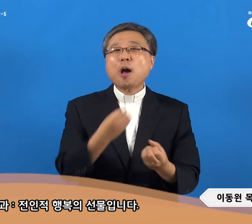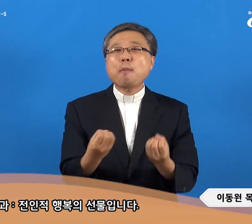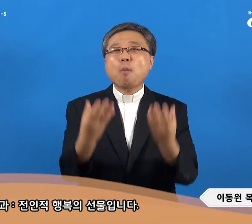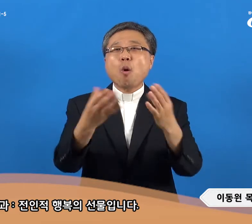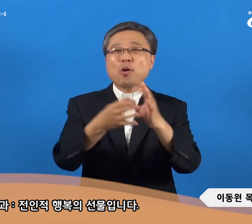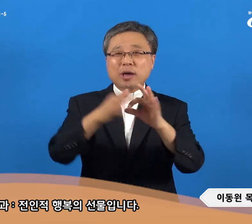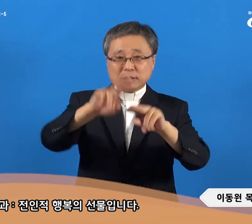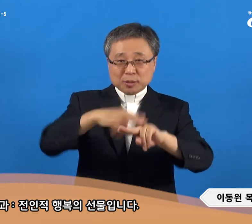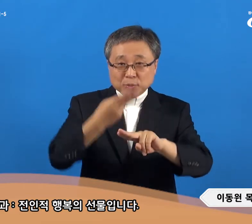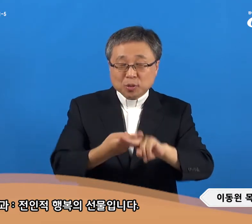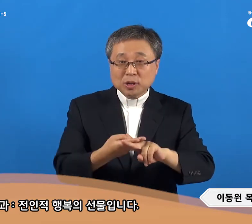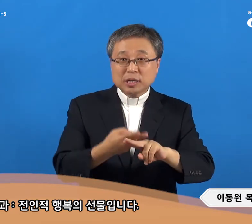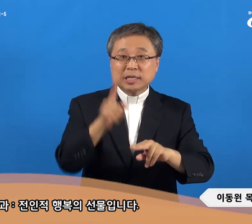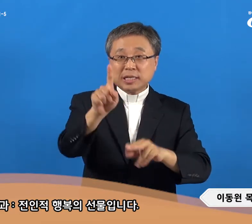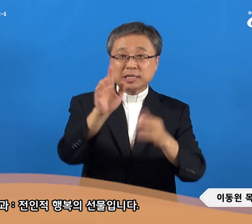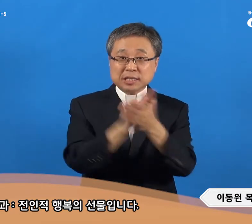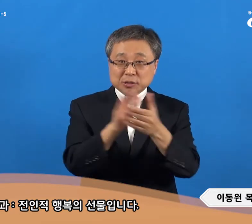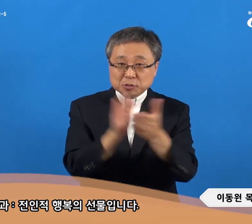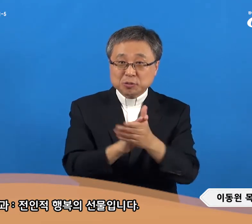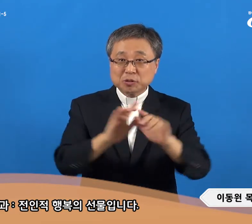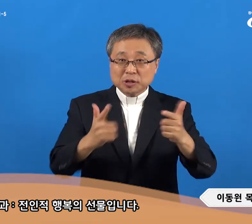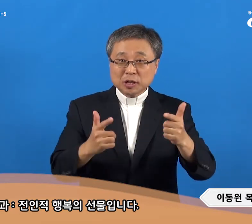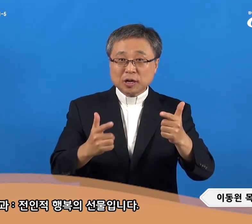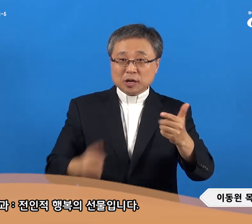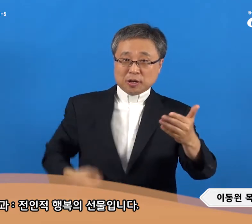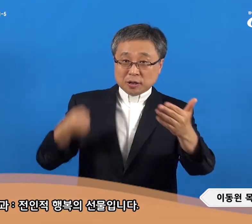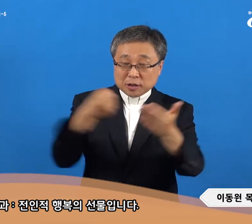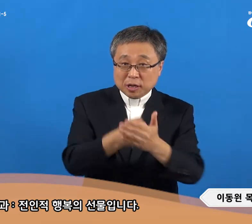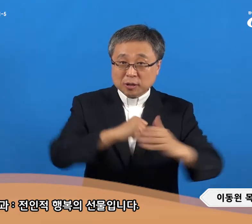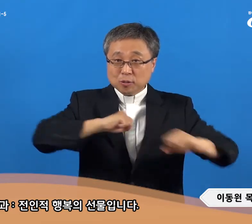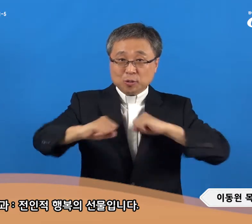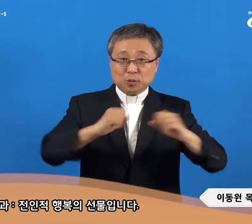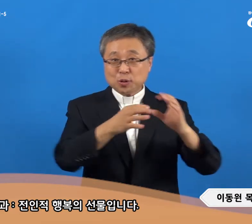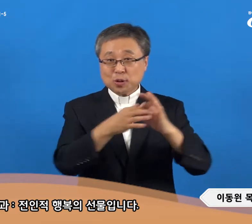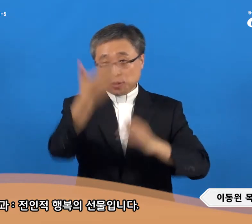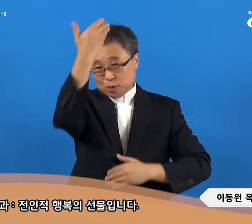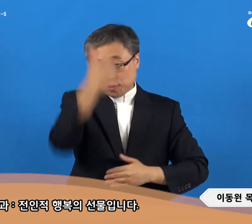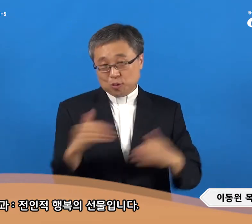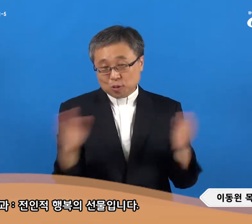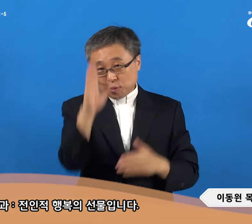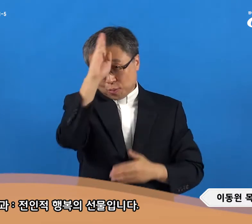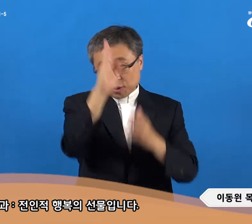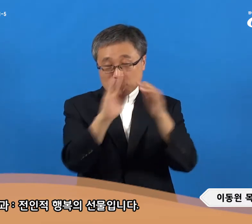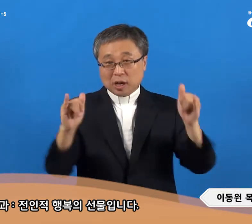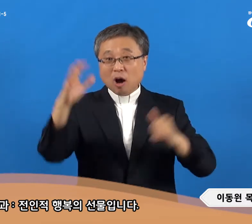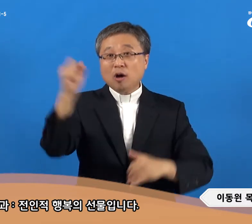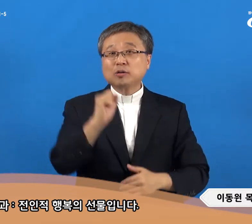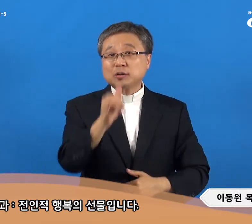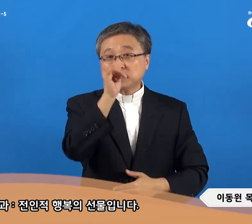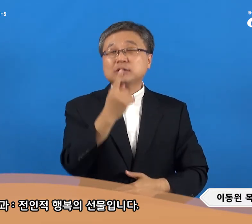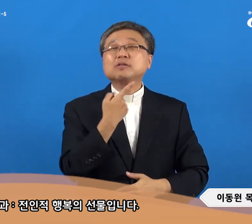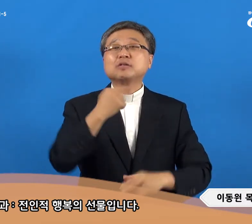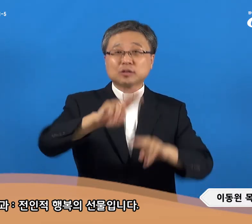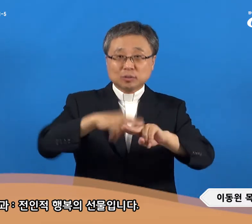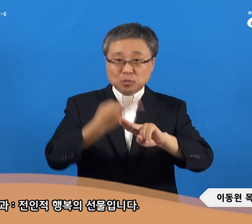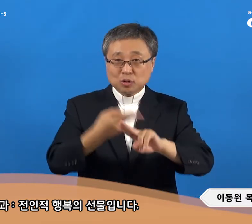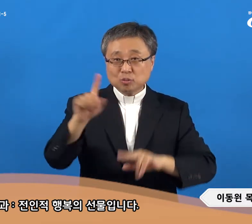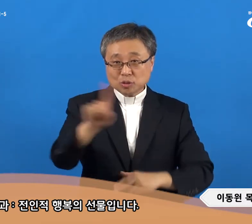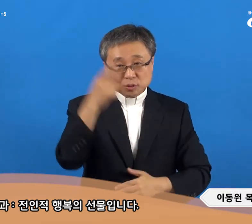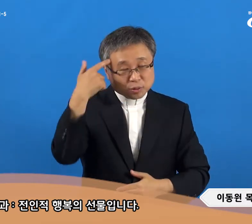이 친구들의 희생적이고 결단적인 행동을 통해서 이 중풍병자가 얻을 수 있었던 선물이 뭡니까?